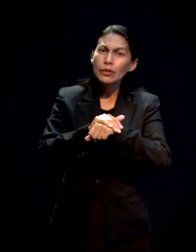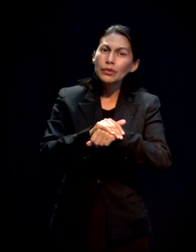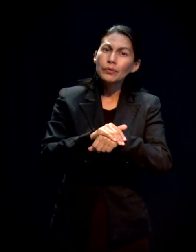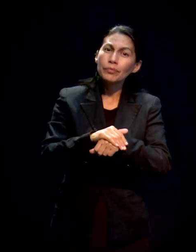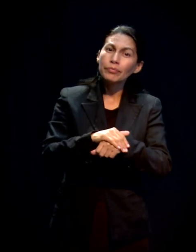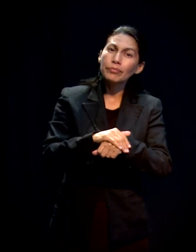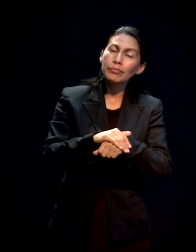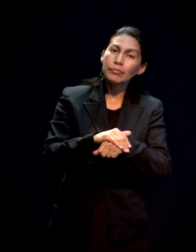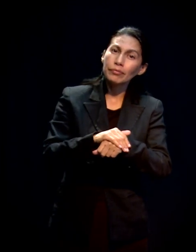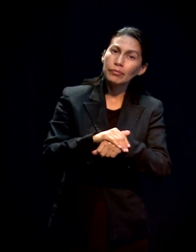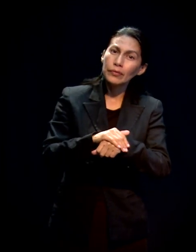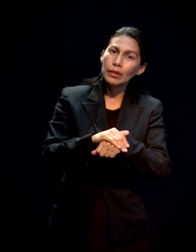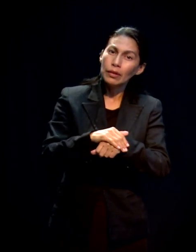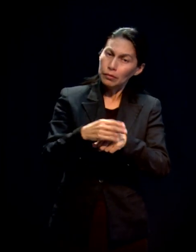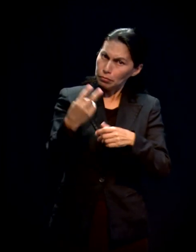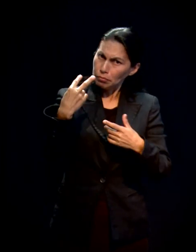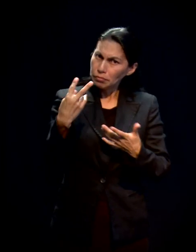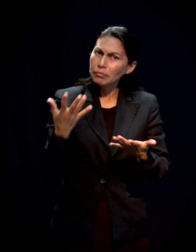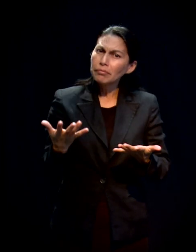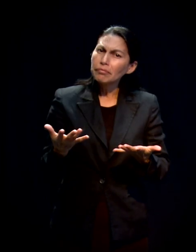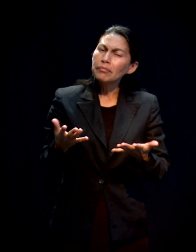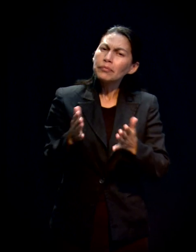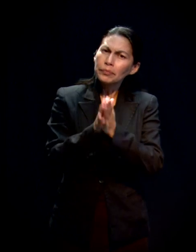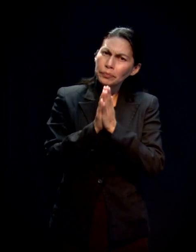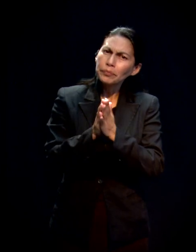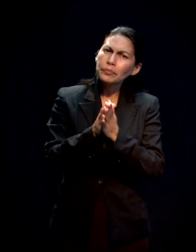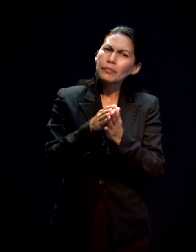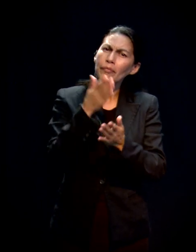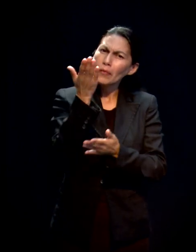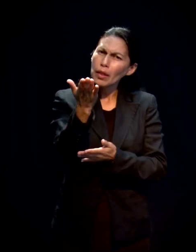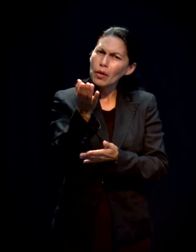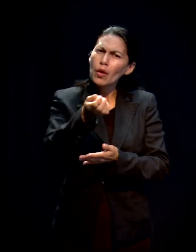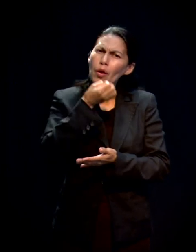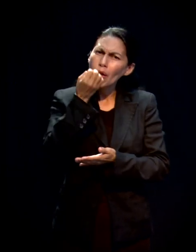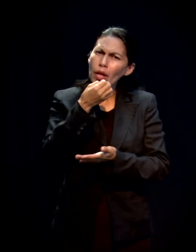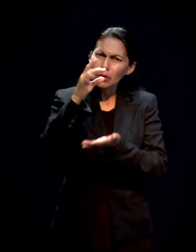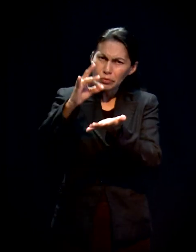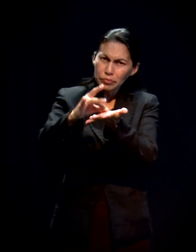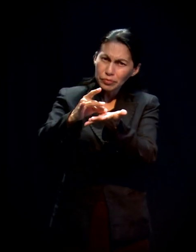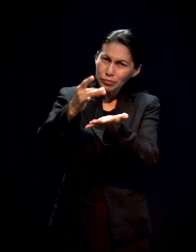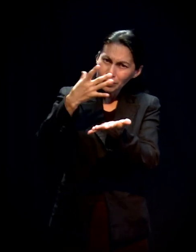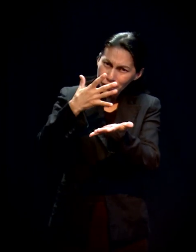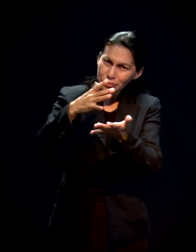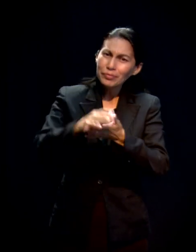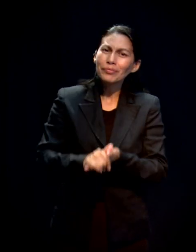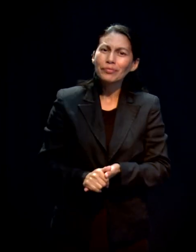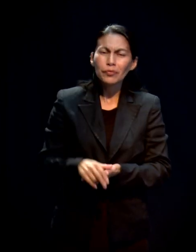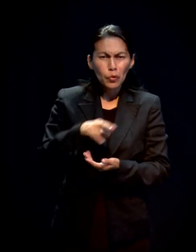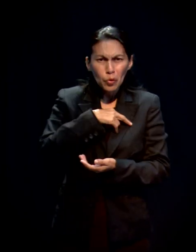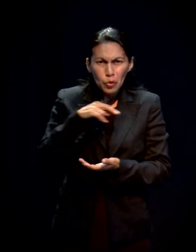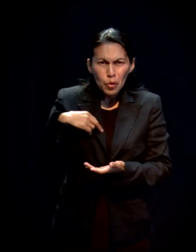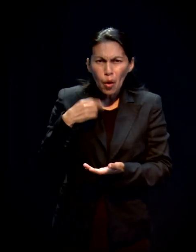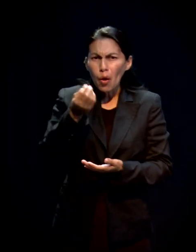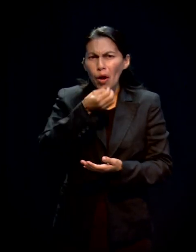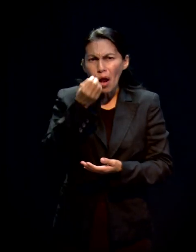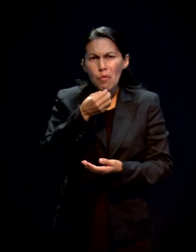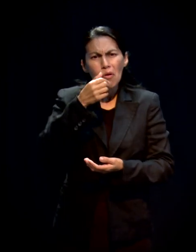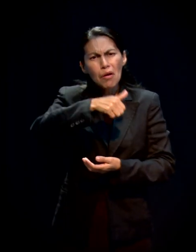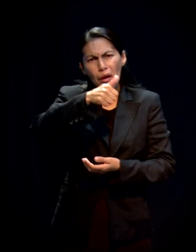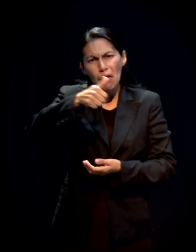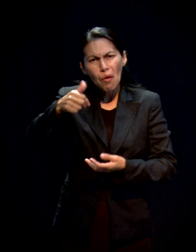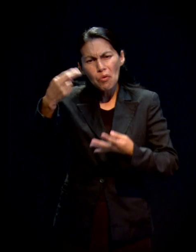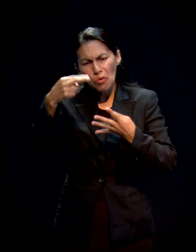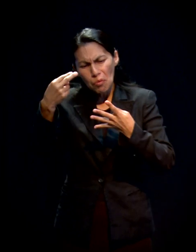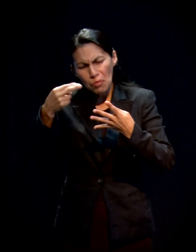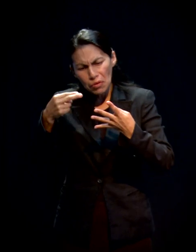que nos ven que envíen sus pedidos de oración al programa aquí oramos por